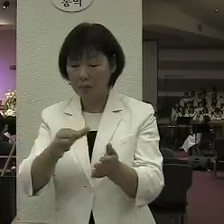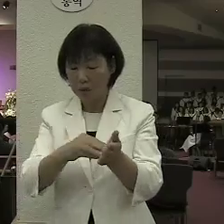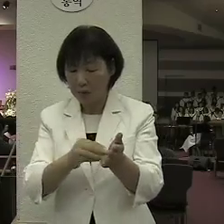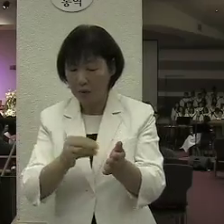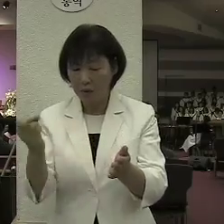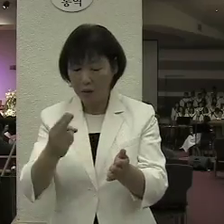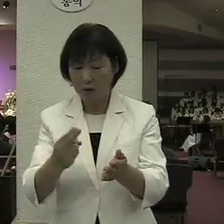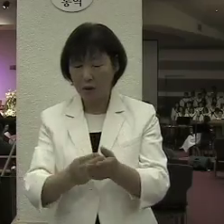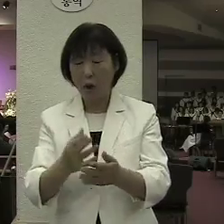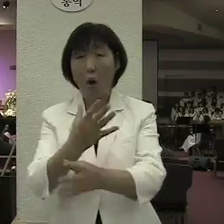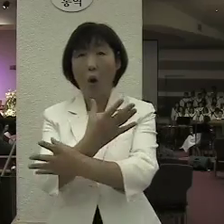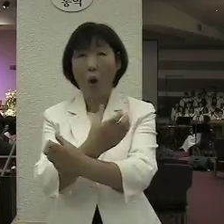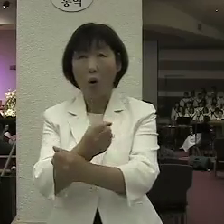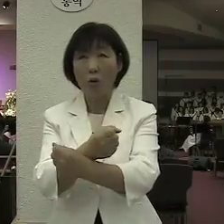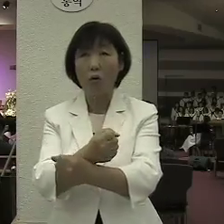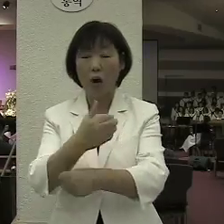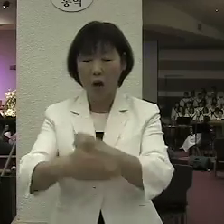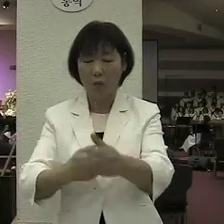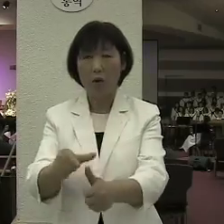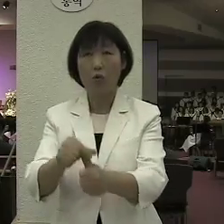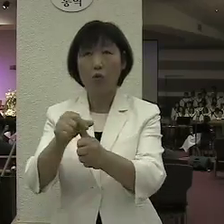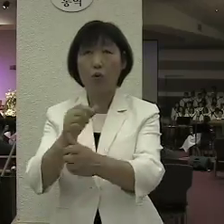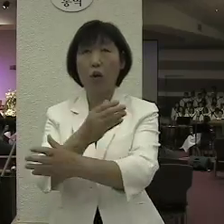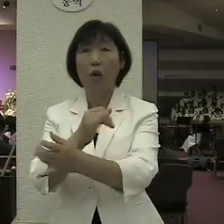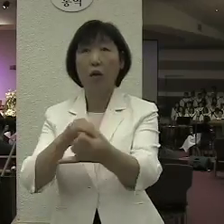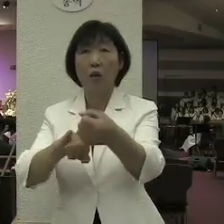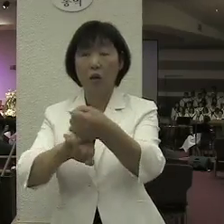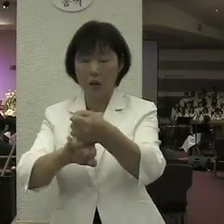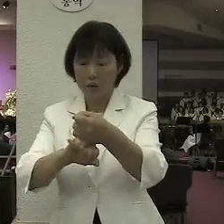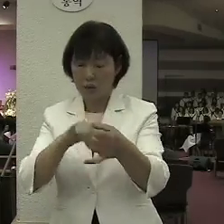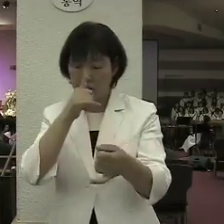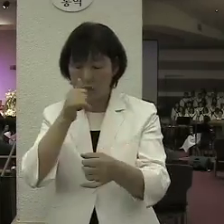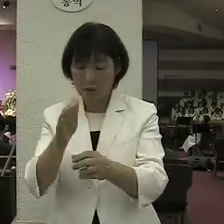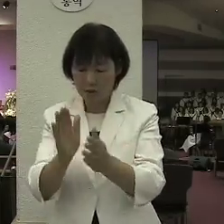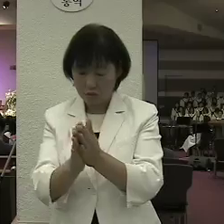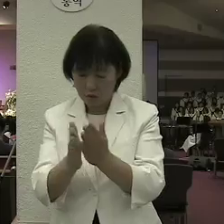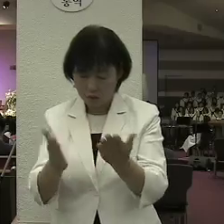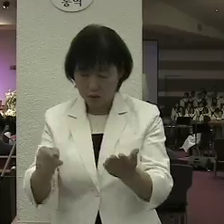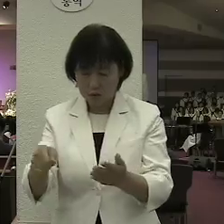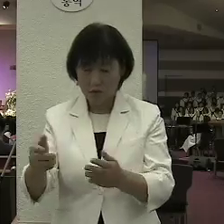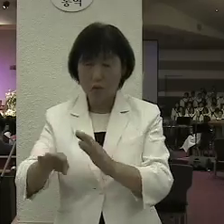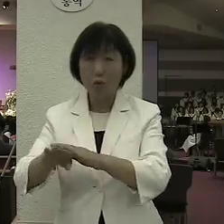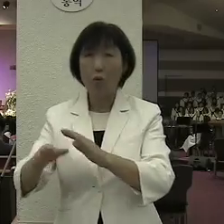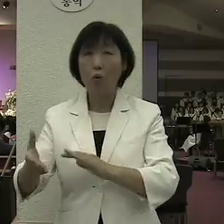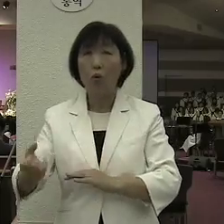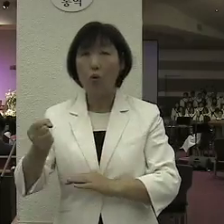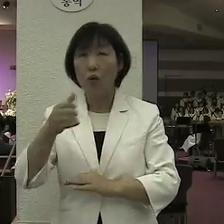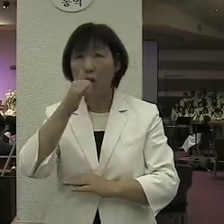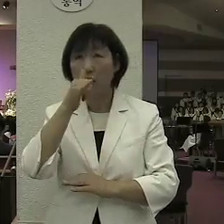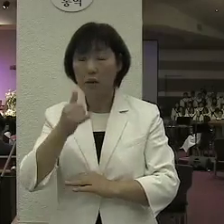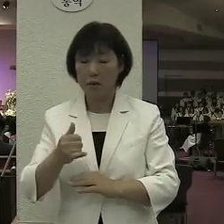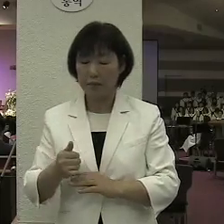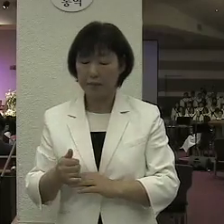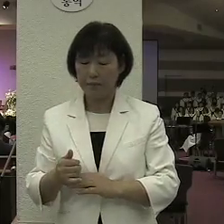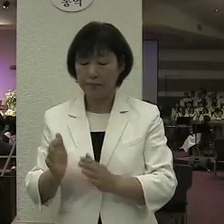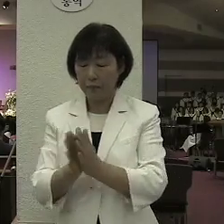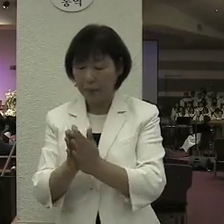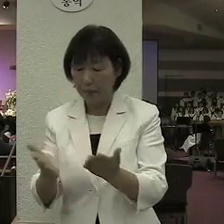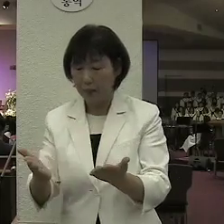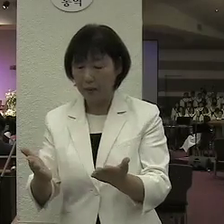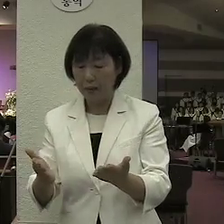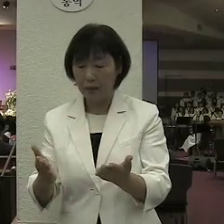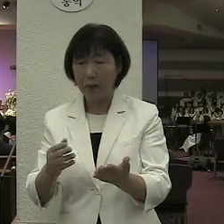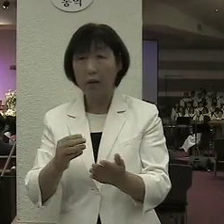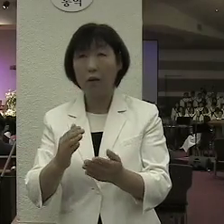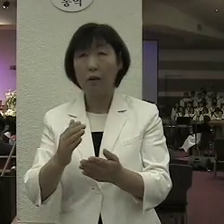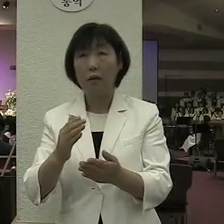것을 하나씩 떼면서 그 안에 있는 메시지를 우리에게 알려주실 수 있다는 것입니다.